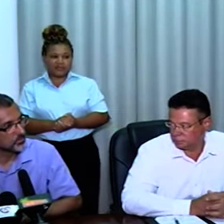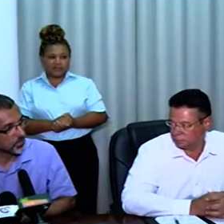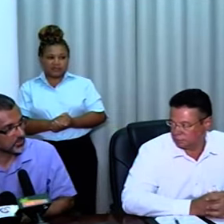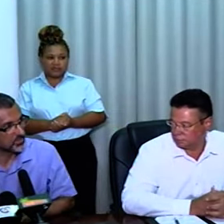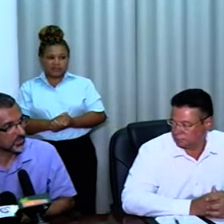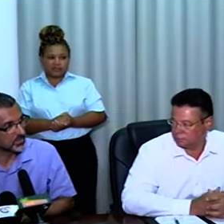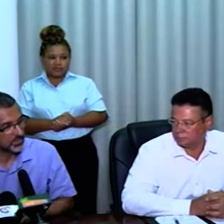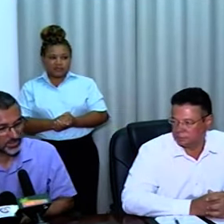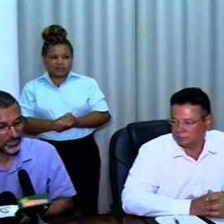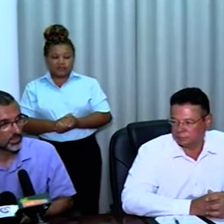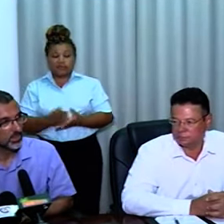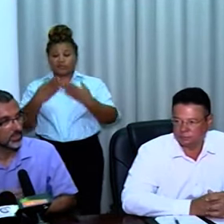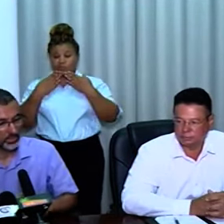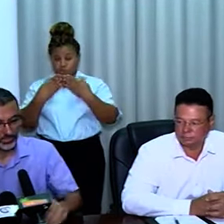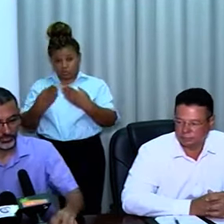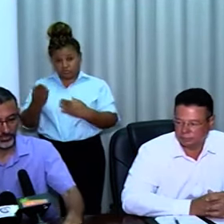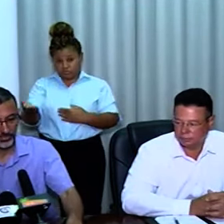Bon après-midi.